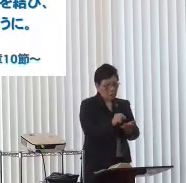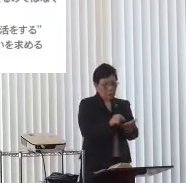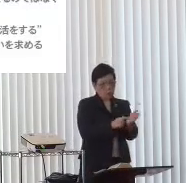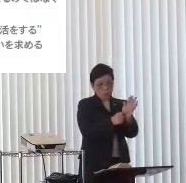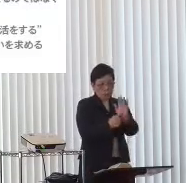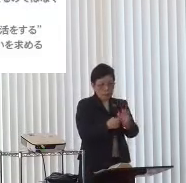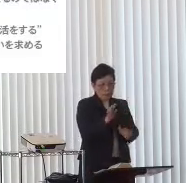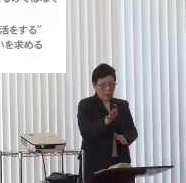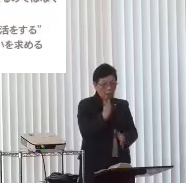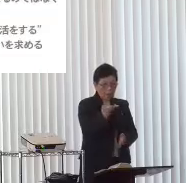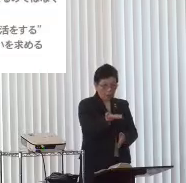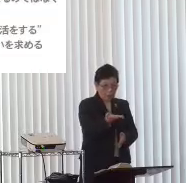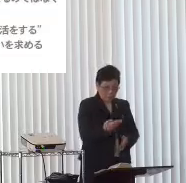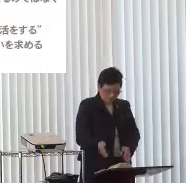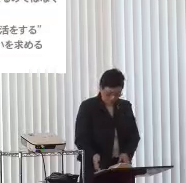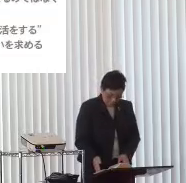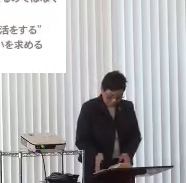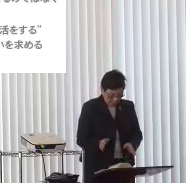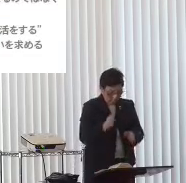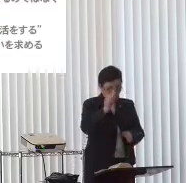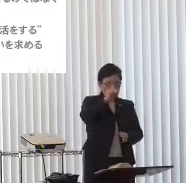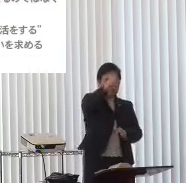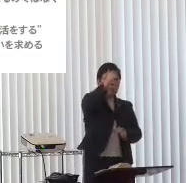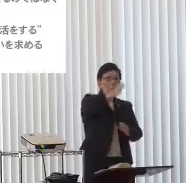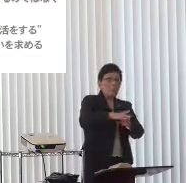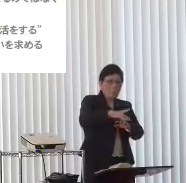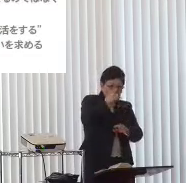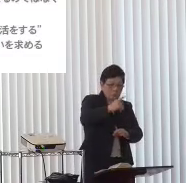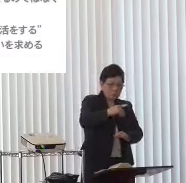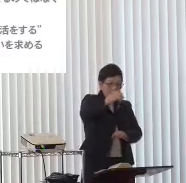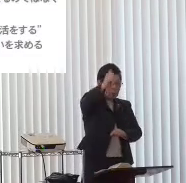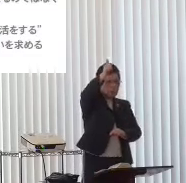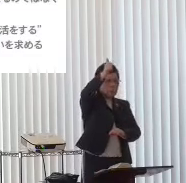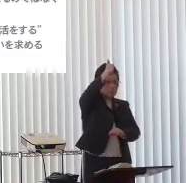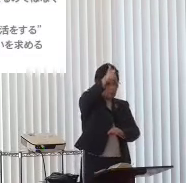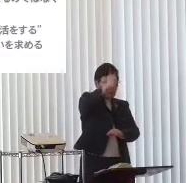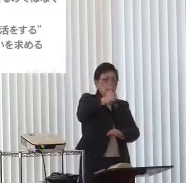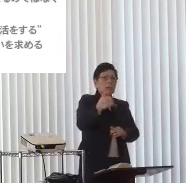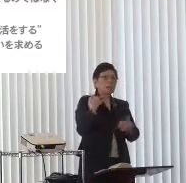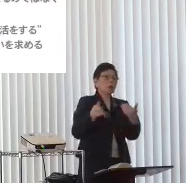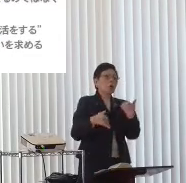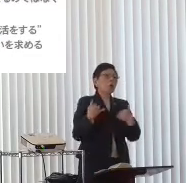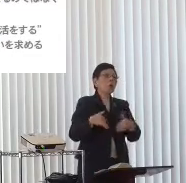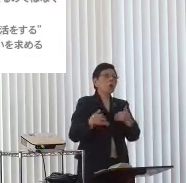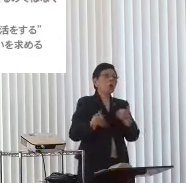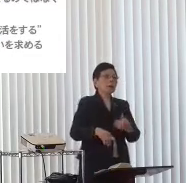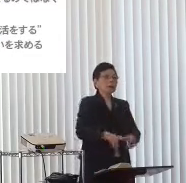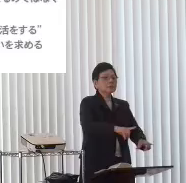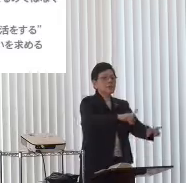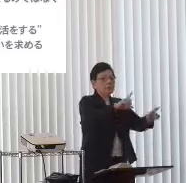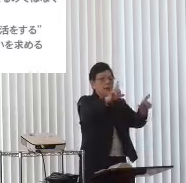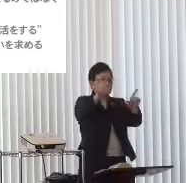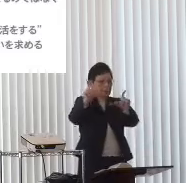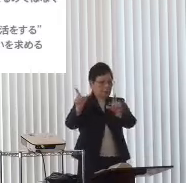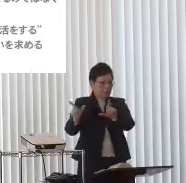最初に、主に喜ばれる生活をしましょうですね。主に喜ばれる生活をし